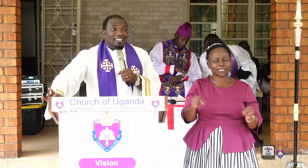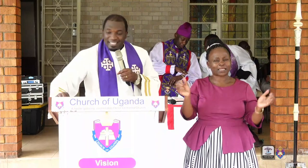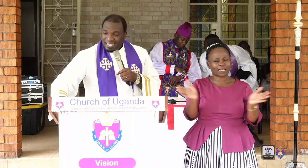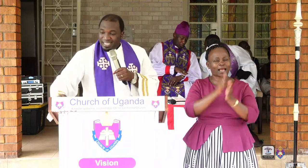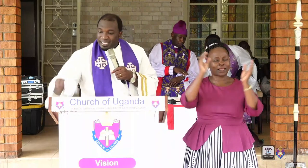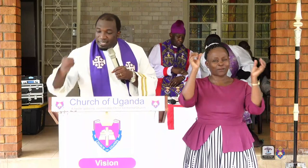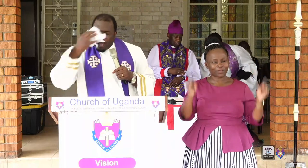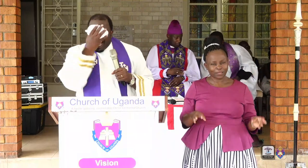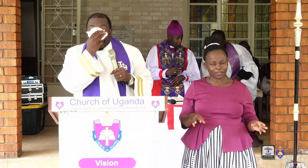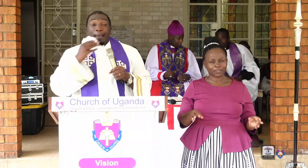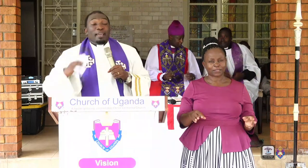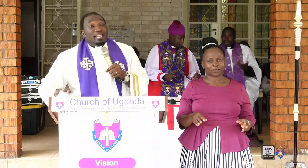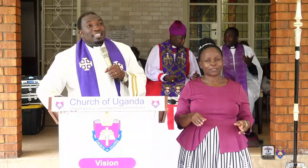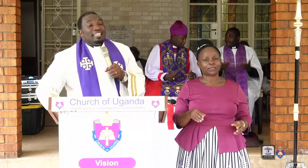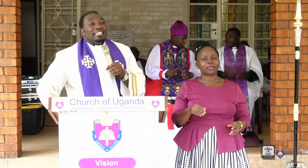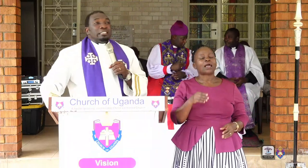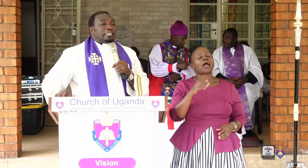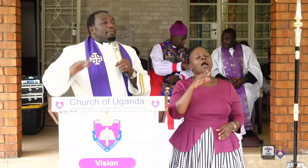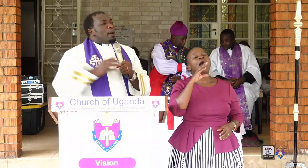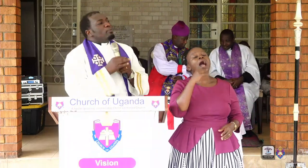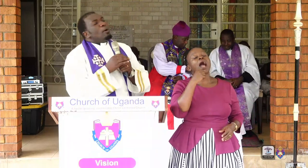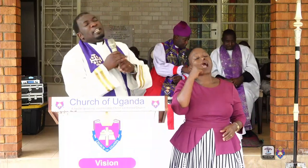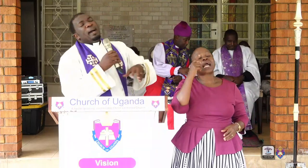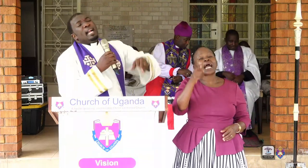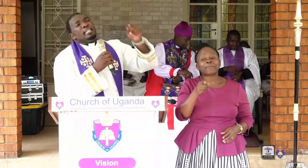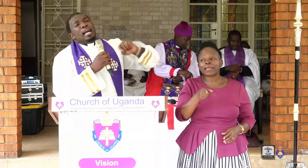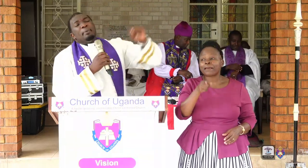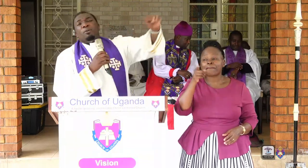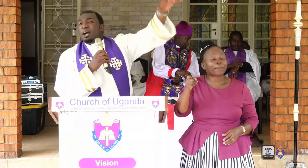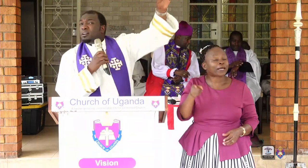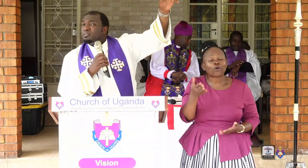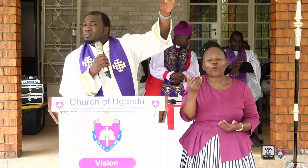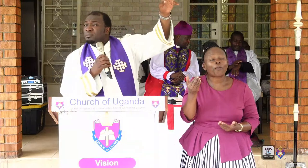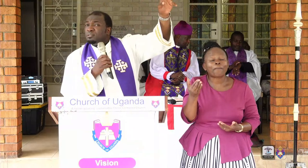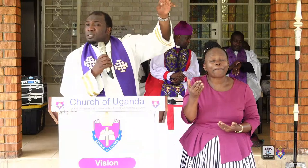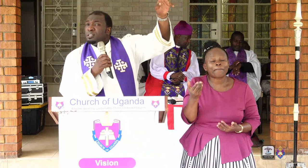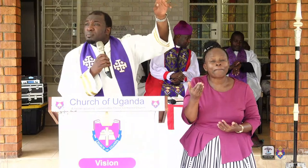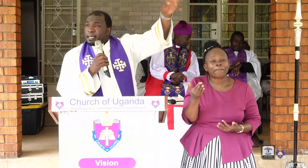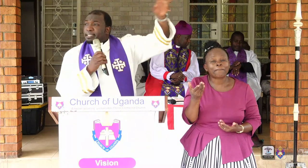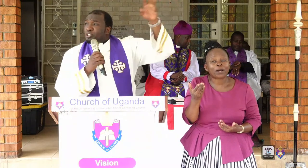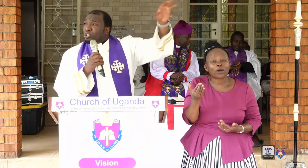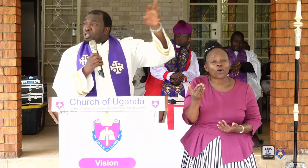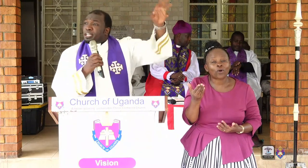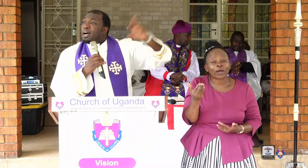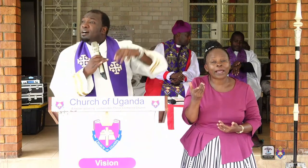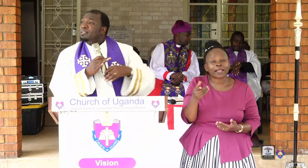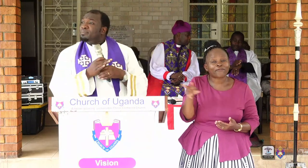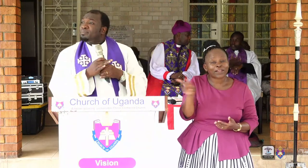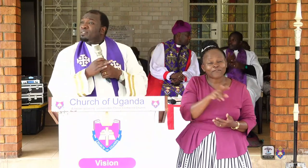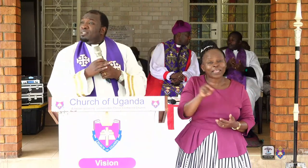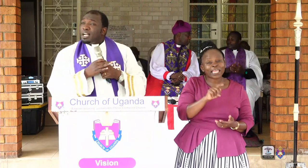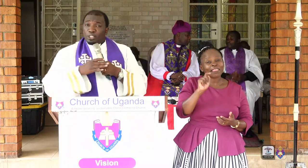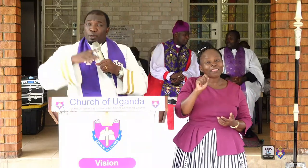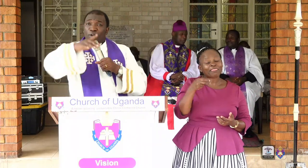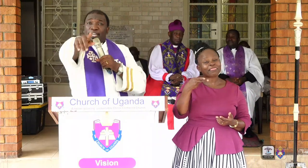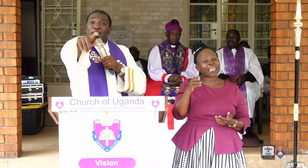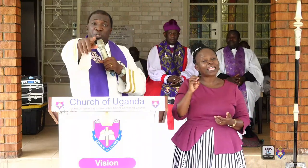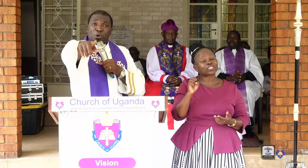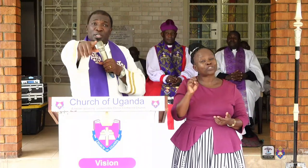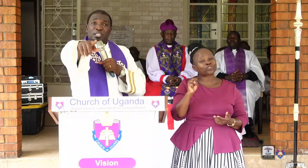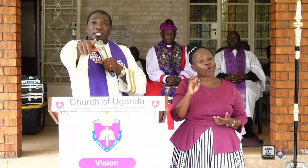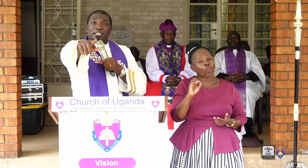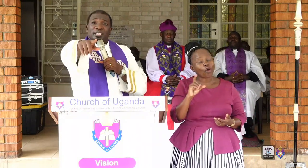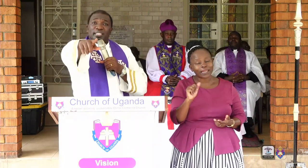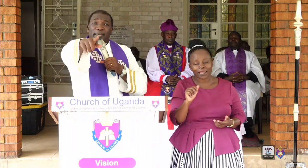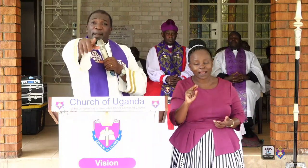aleluya agambye nti banobote bali ngabawa bese Sesolonika kati gweyogera